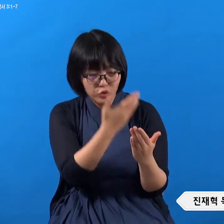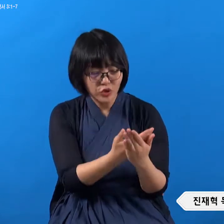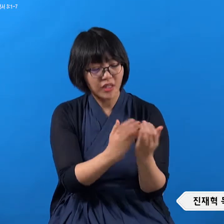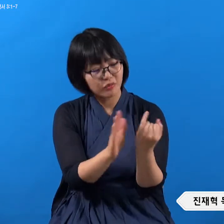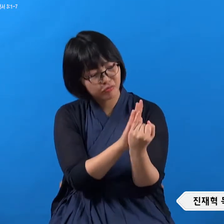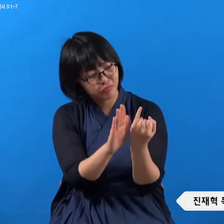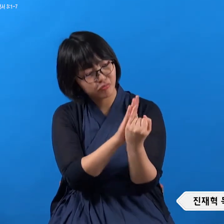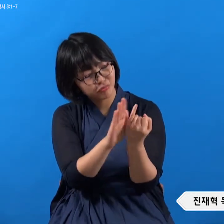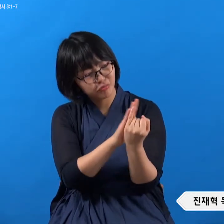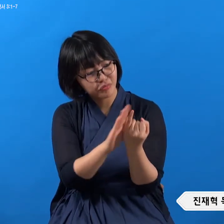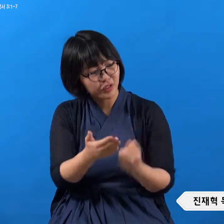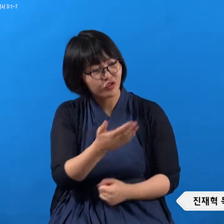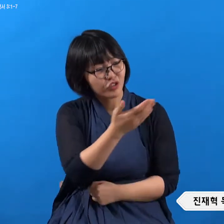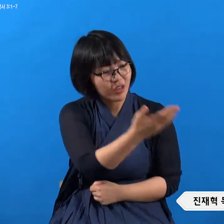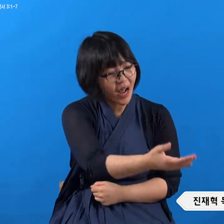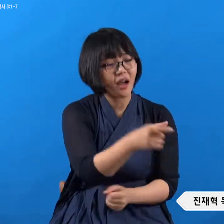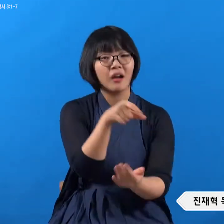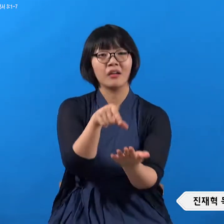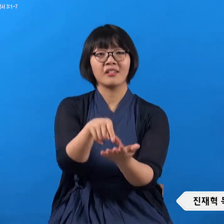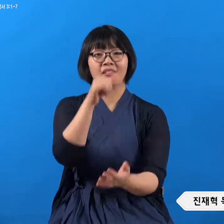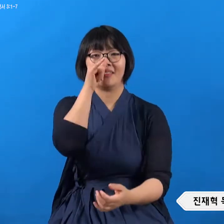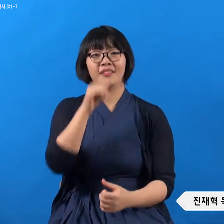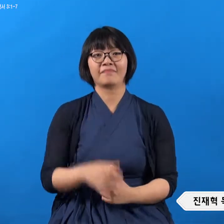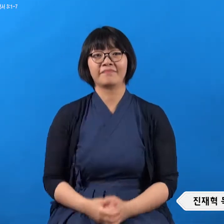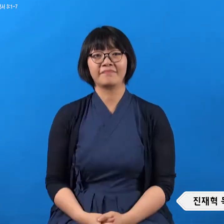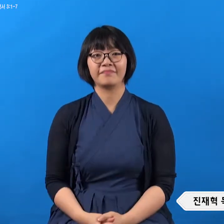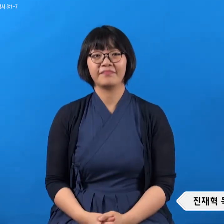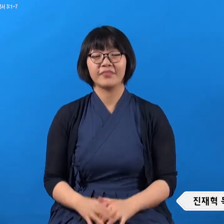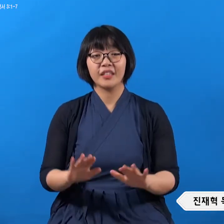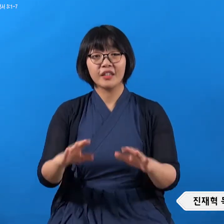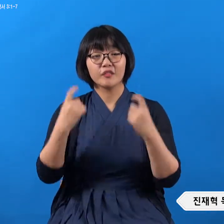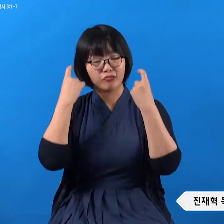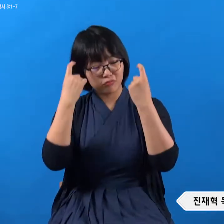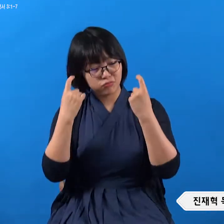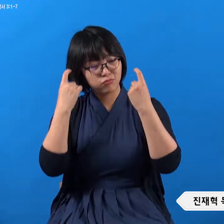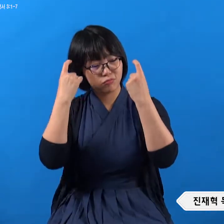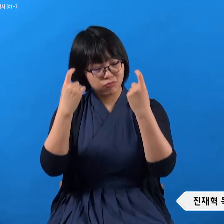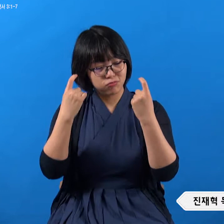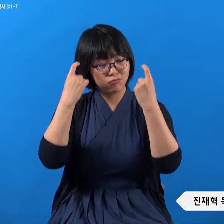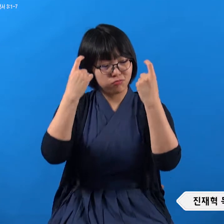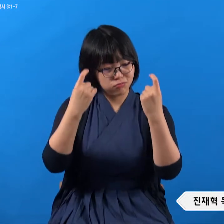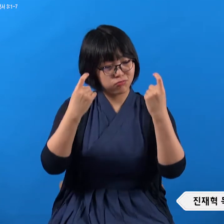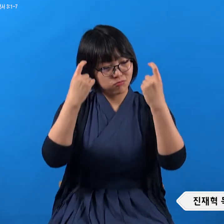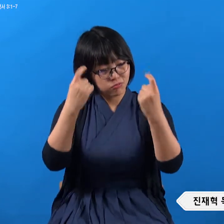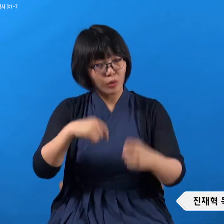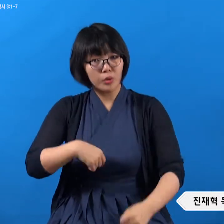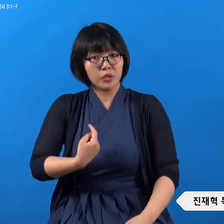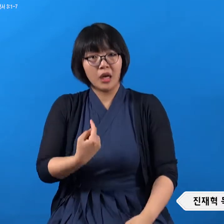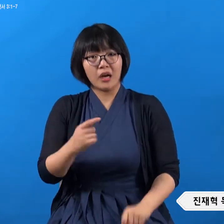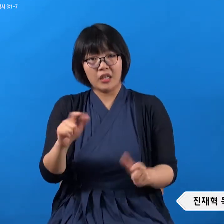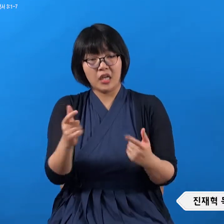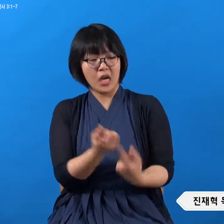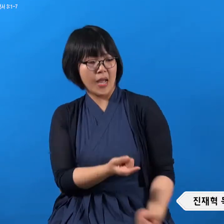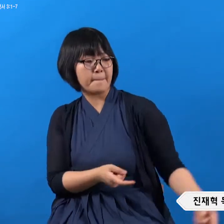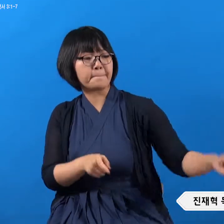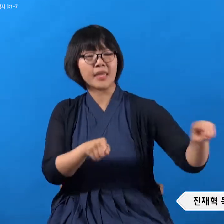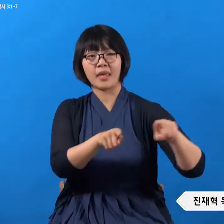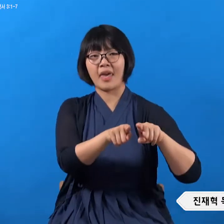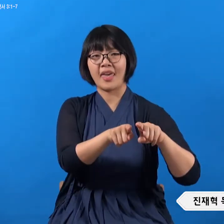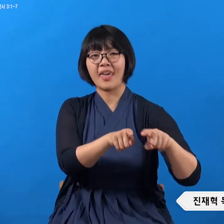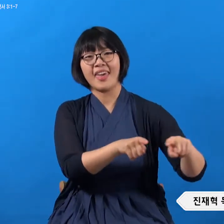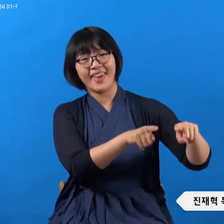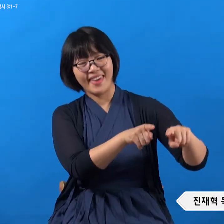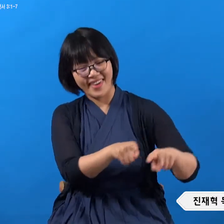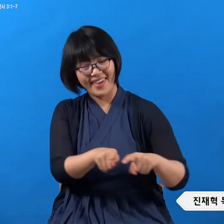대하라라고 성경은 말씀하고 있습니다. 이 순례길을 같이 갑니다. 영원한